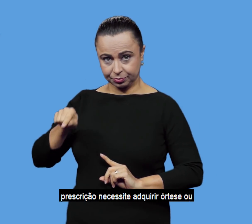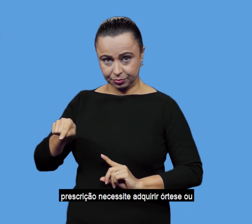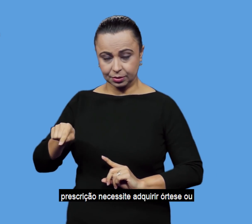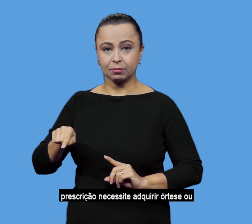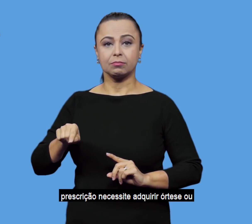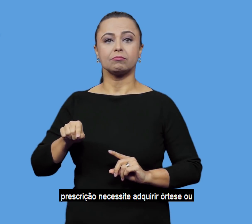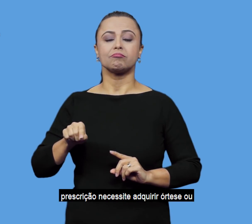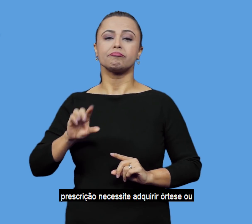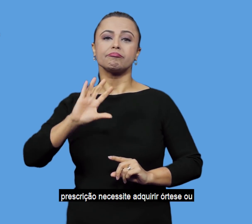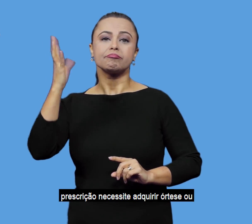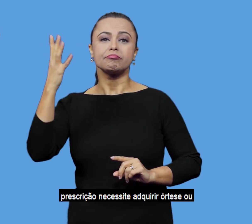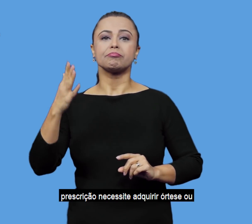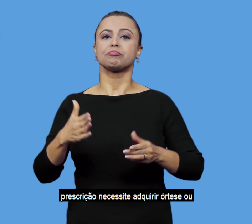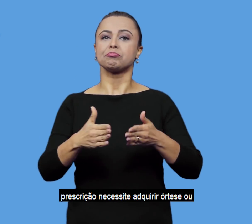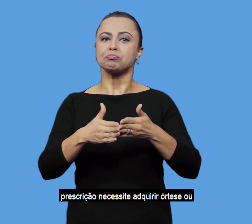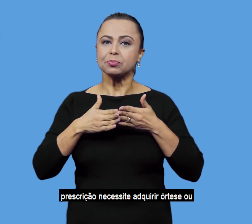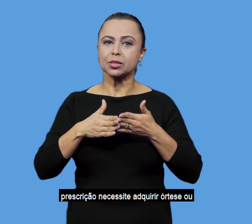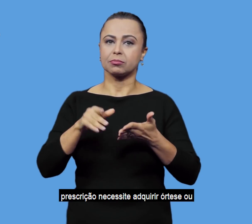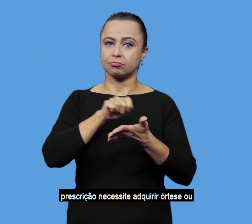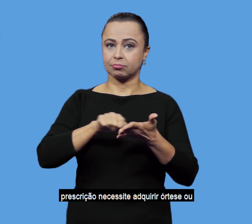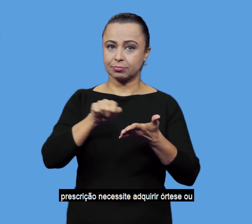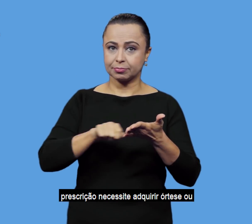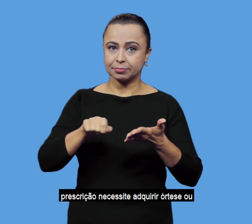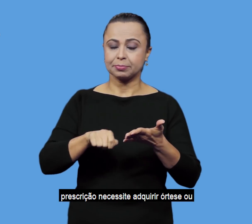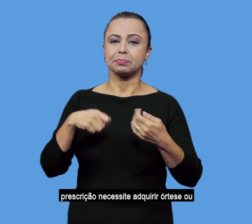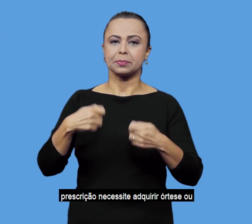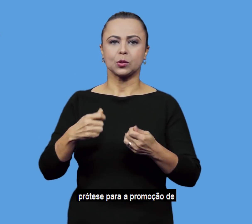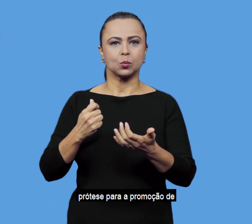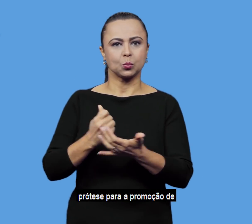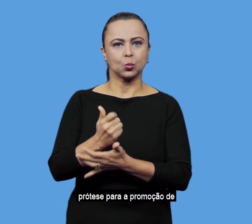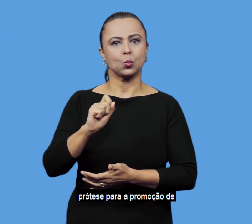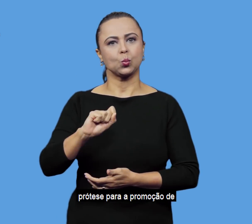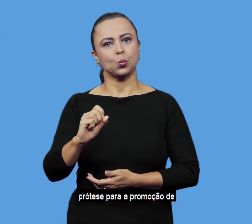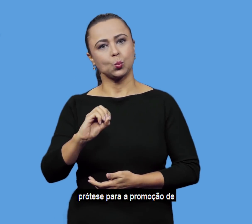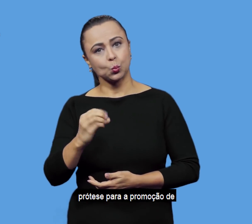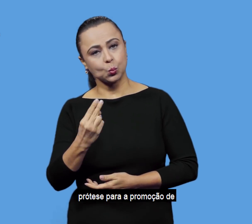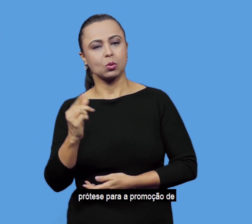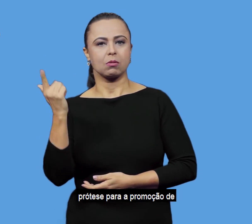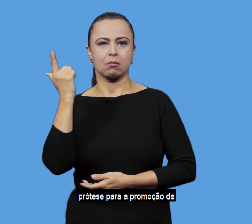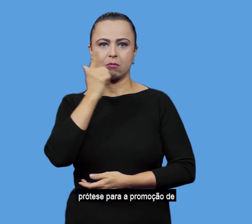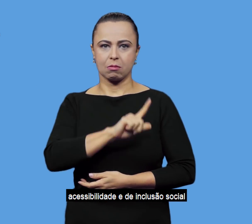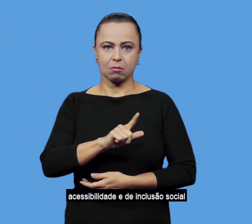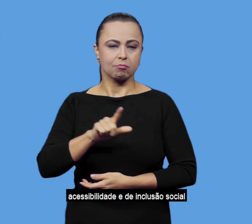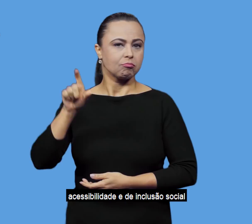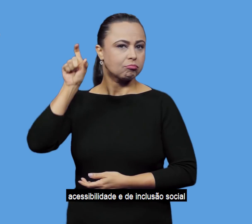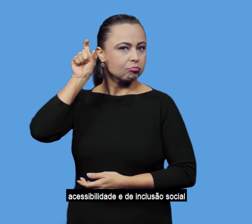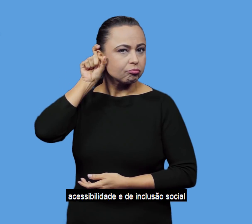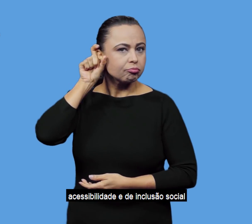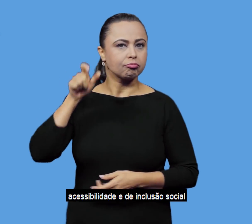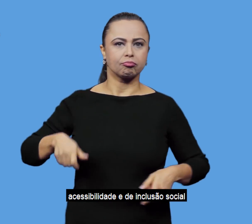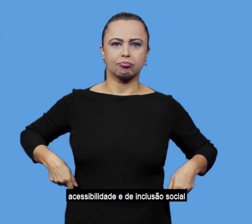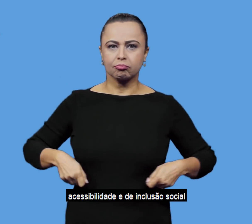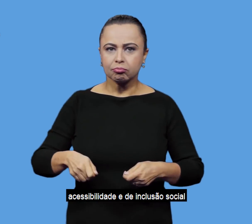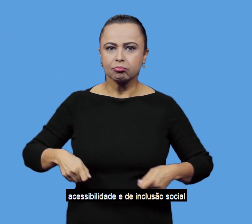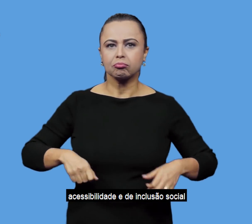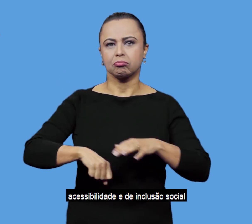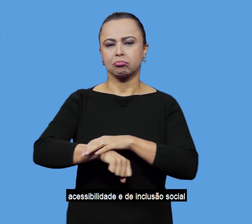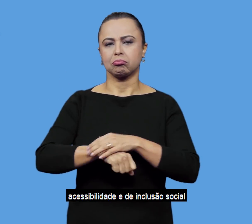necessite adquirir órtese ou prótese para a promoção de acessibilidade e de inclusão social